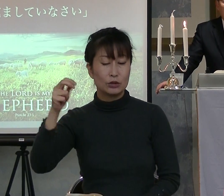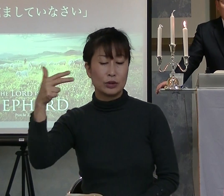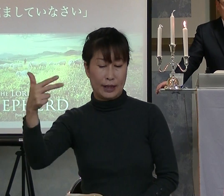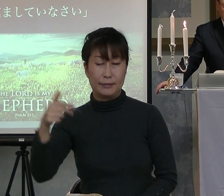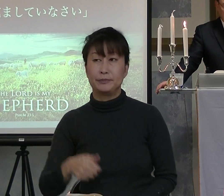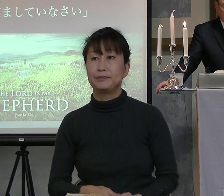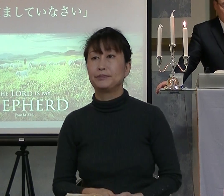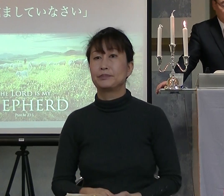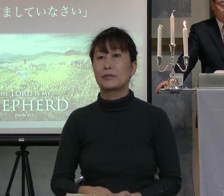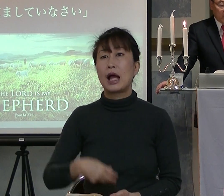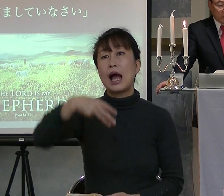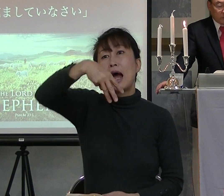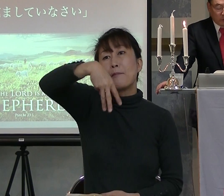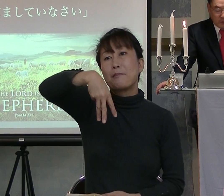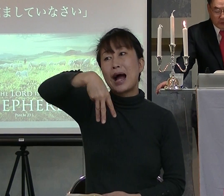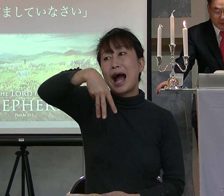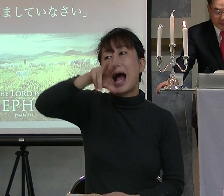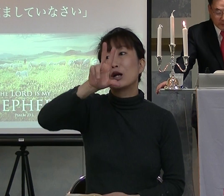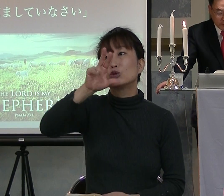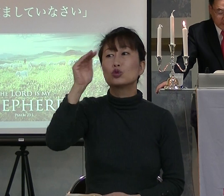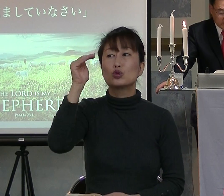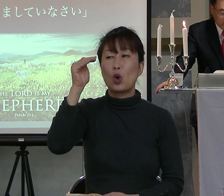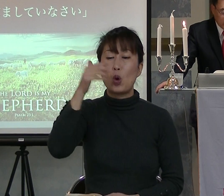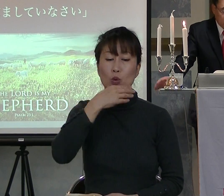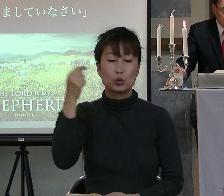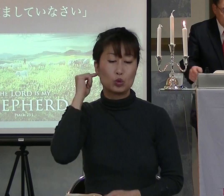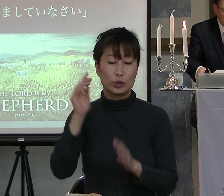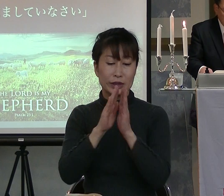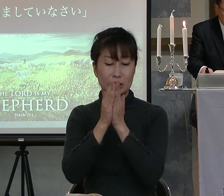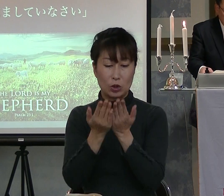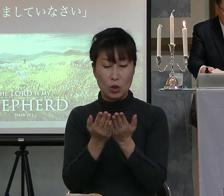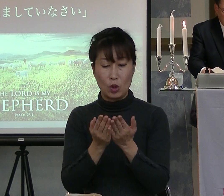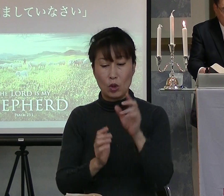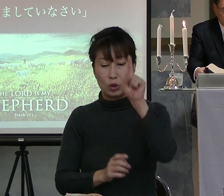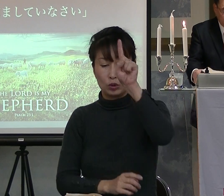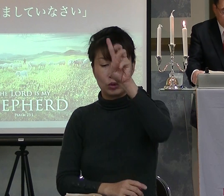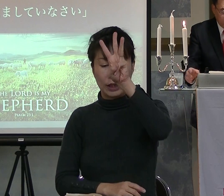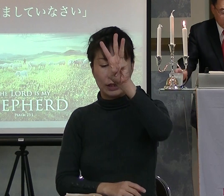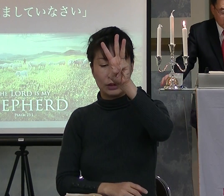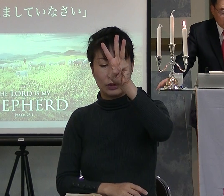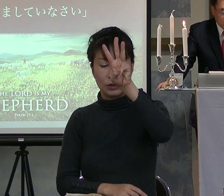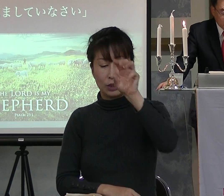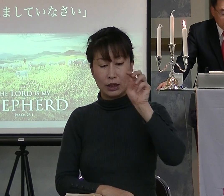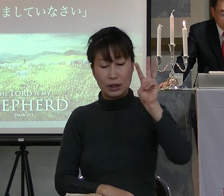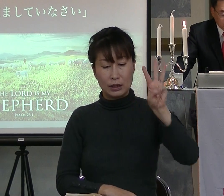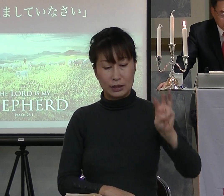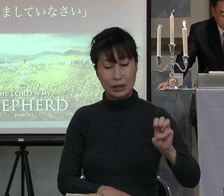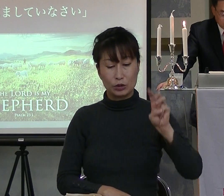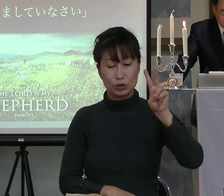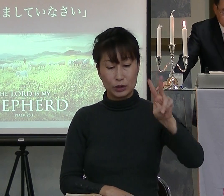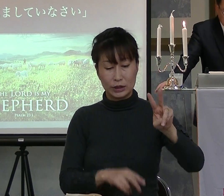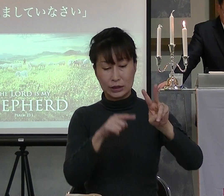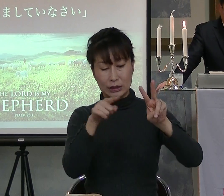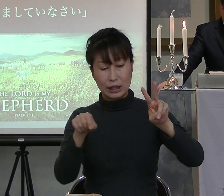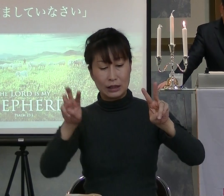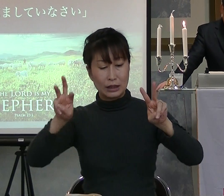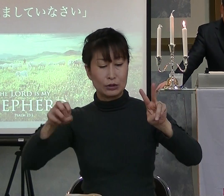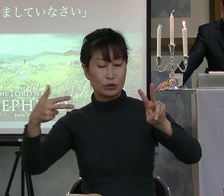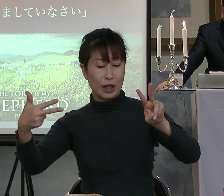マルコによる福音書13章32節から終わりまででございます。